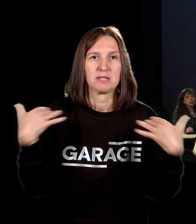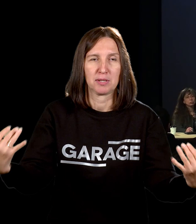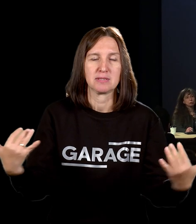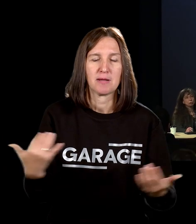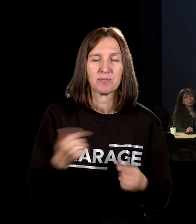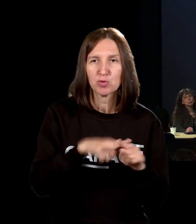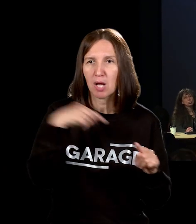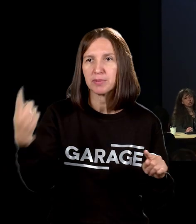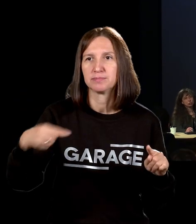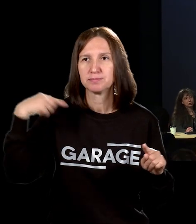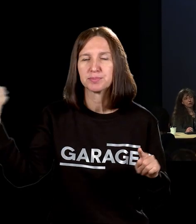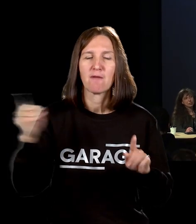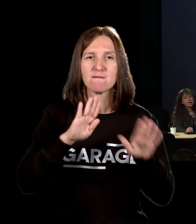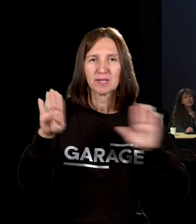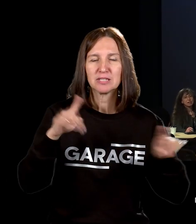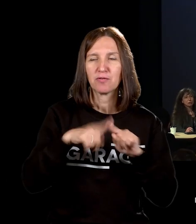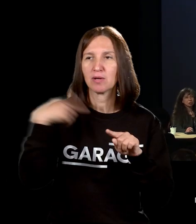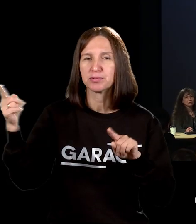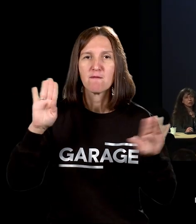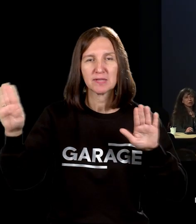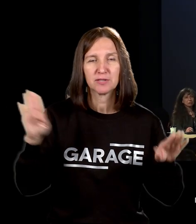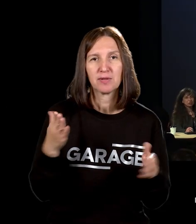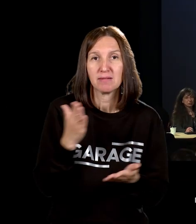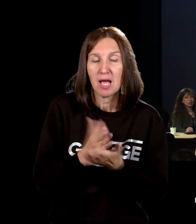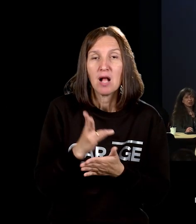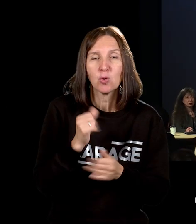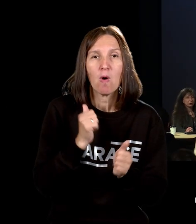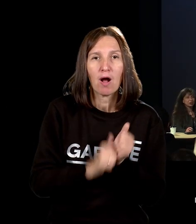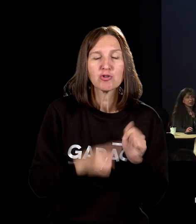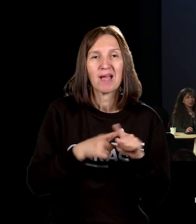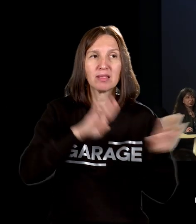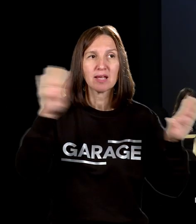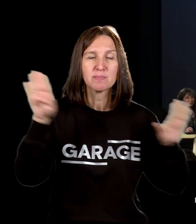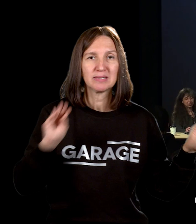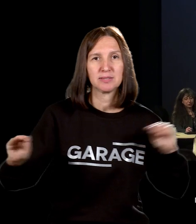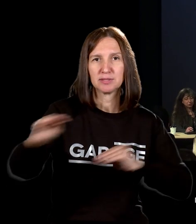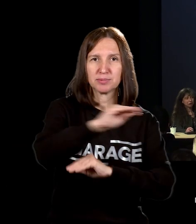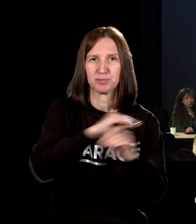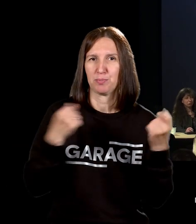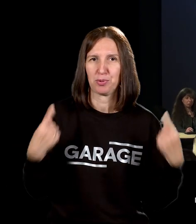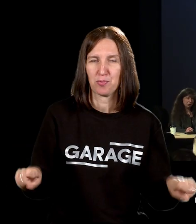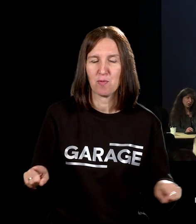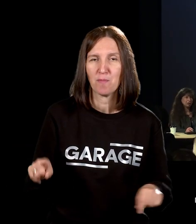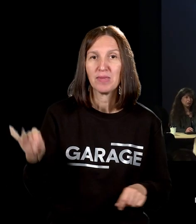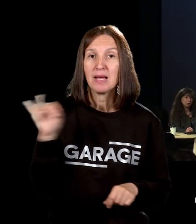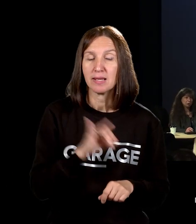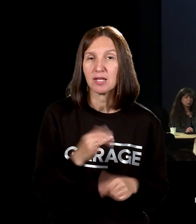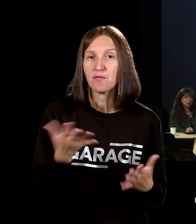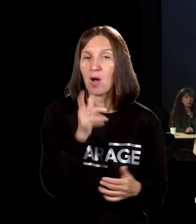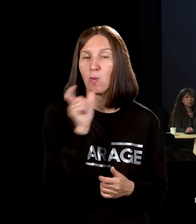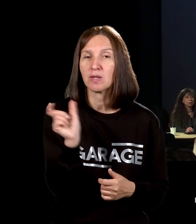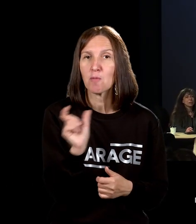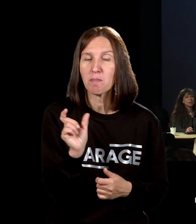эта экспозиция будет по-другому построена. И в какой-то момент в этих экспозициях стали появляться вот эти вот манекены, те